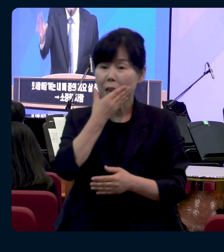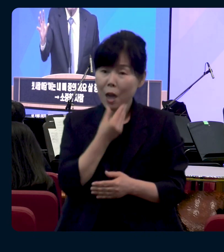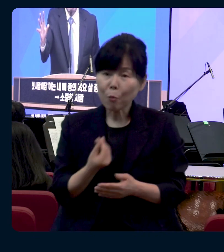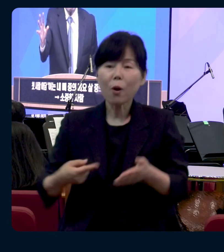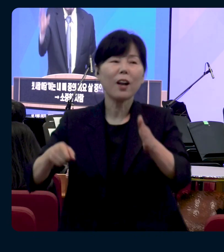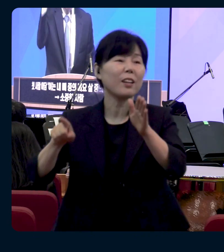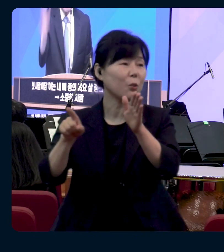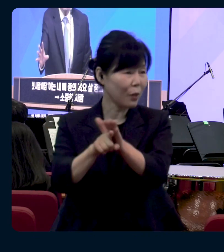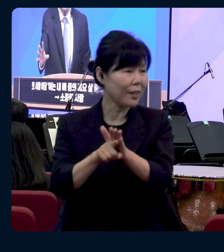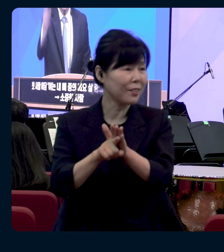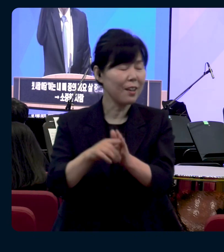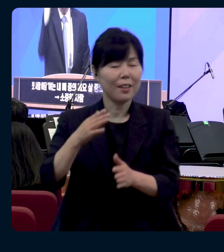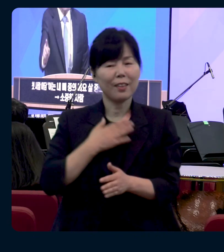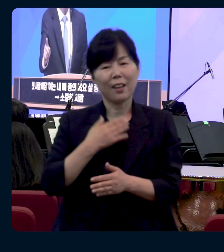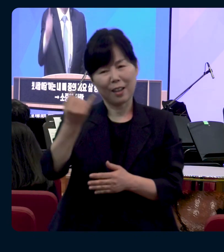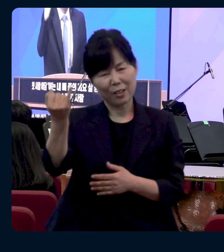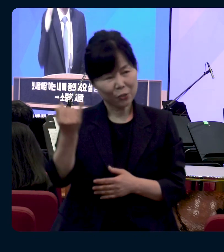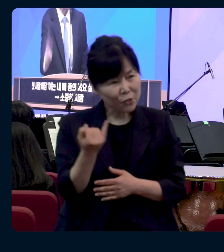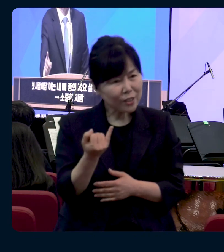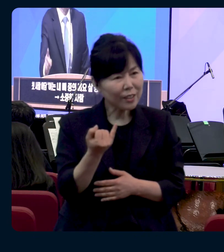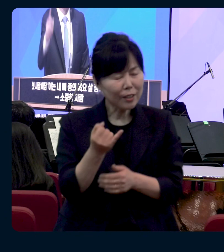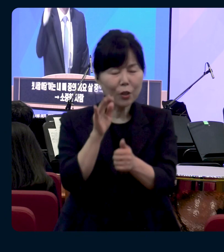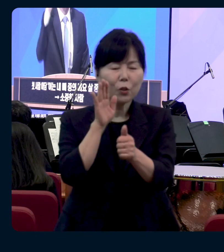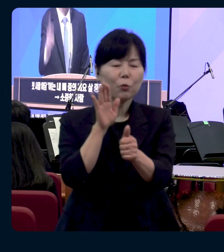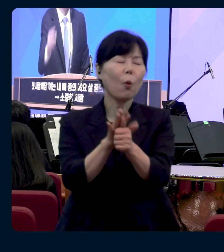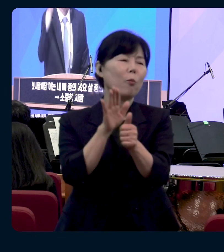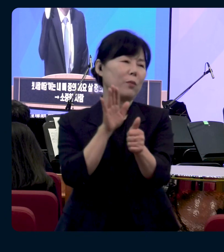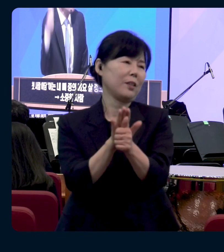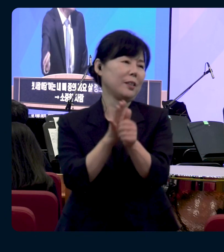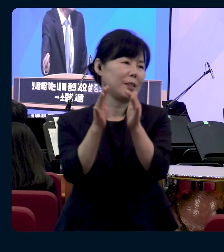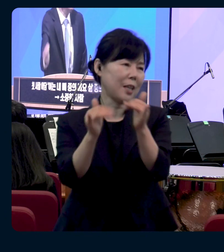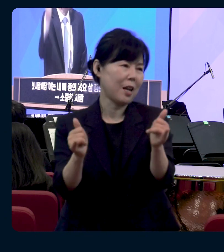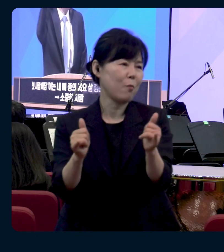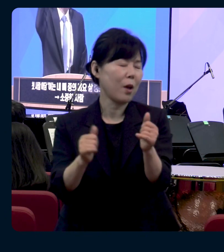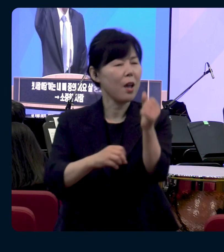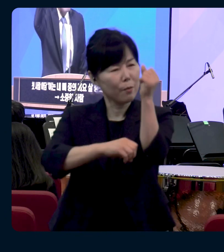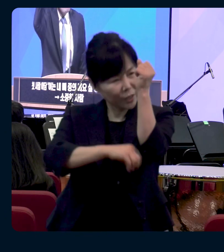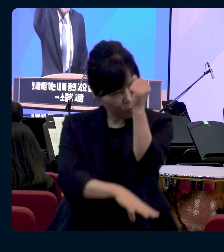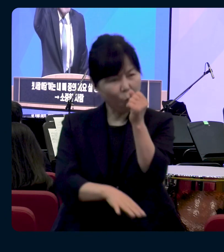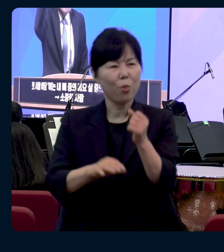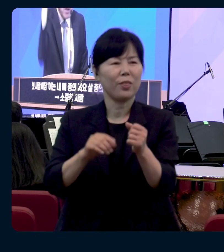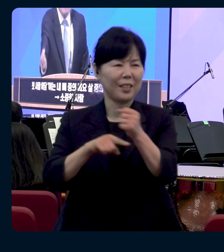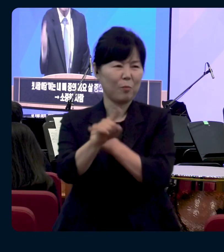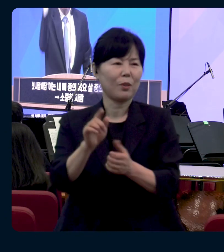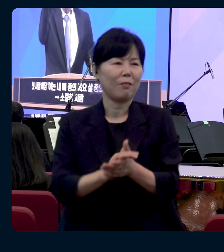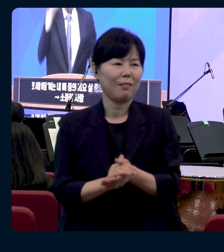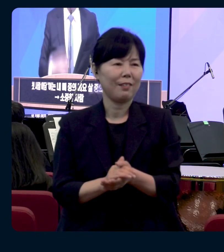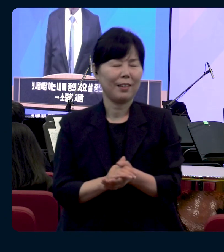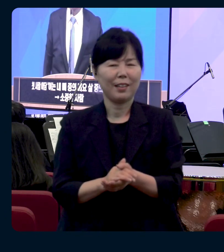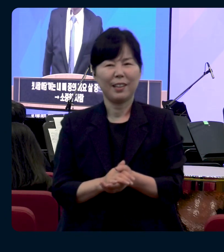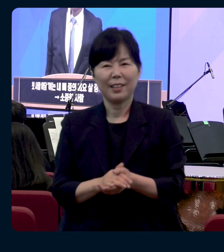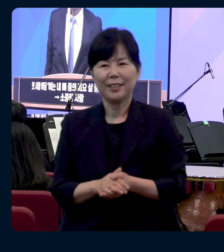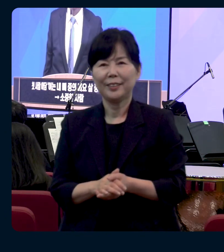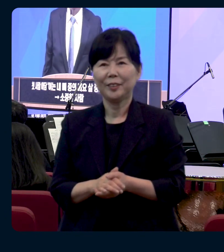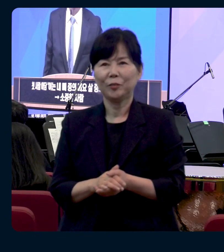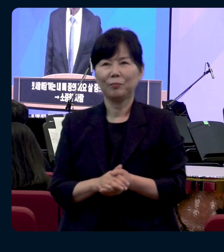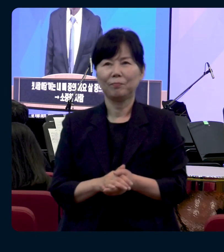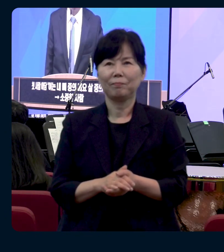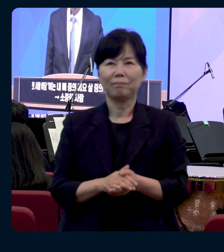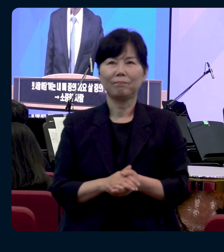행복하게 하시려고 내게 주신 돕는 배필된 사람의 본질이고, 그리고 뭐예요? 실체예요.